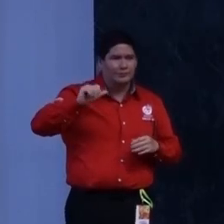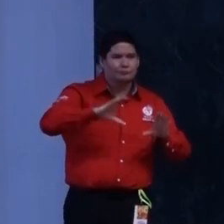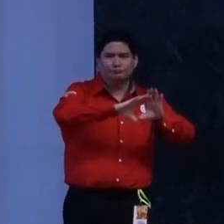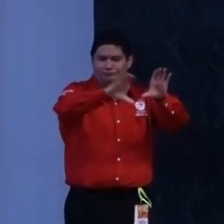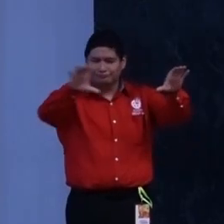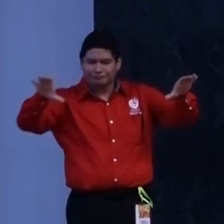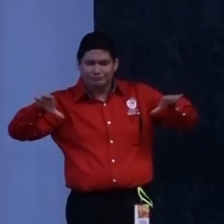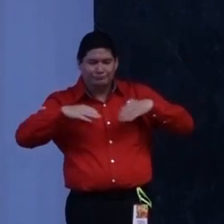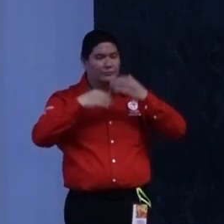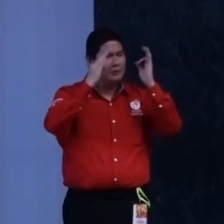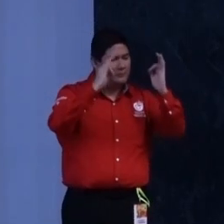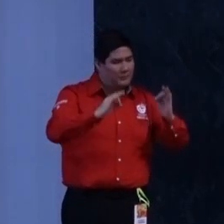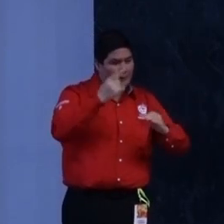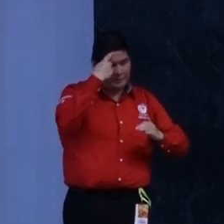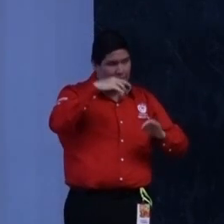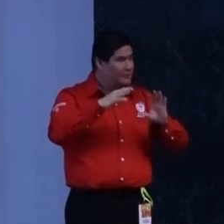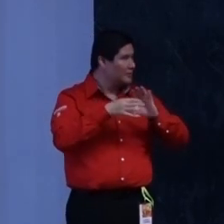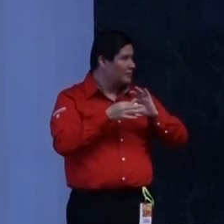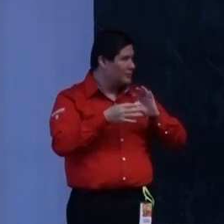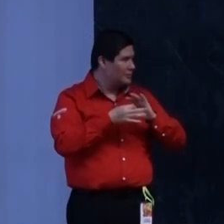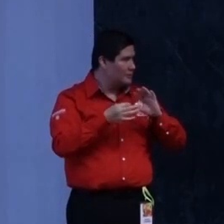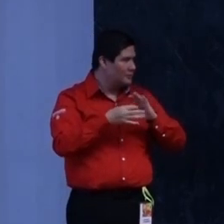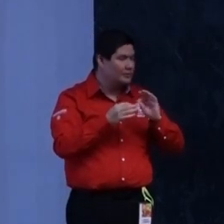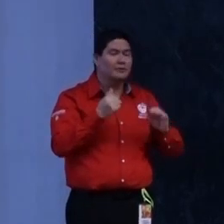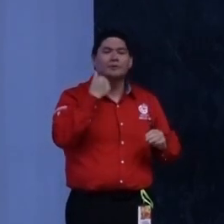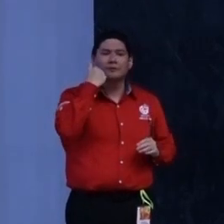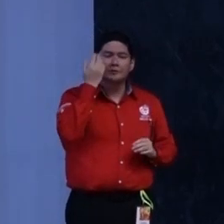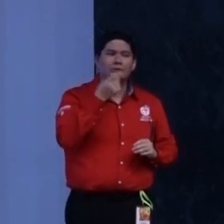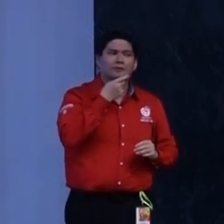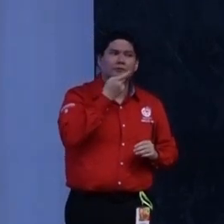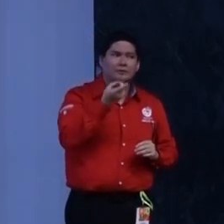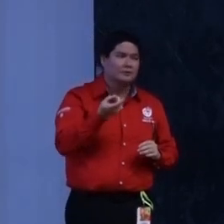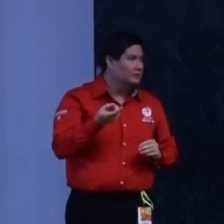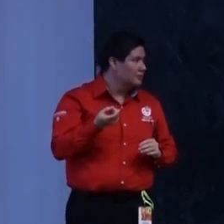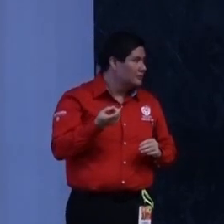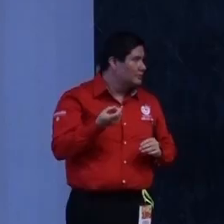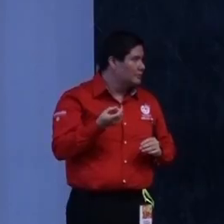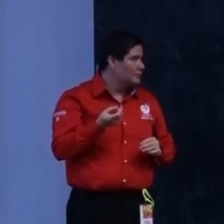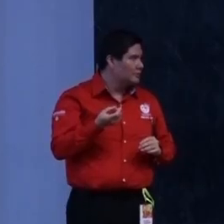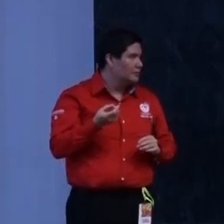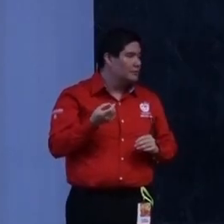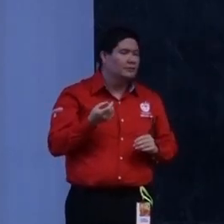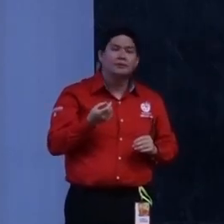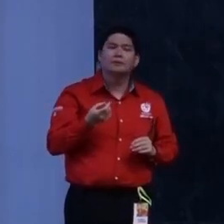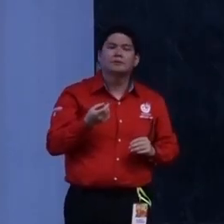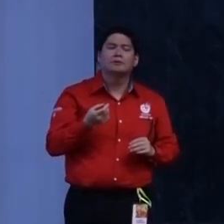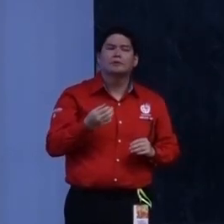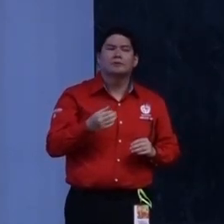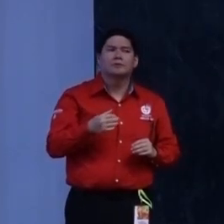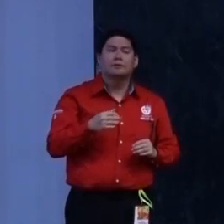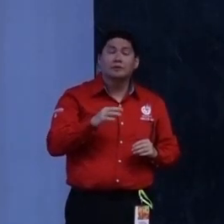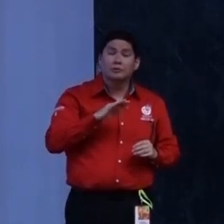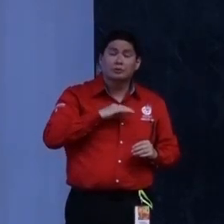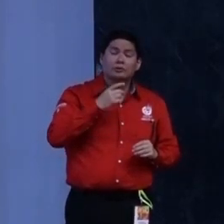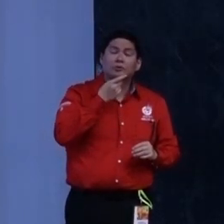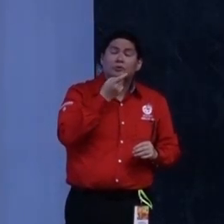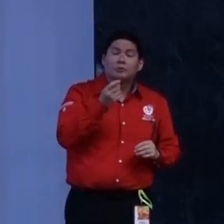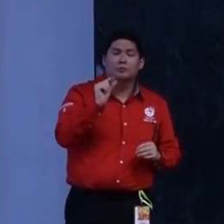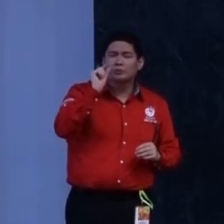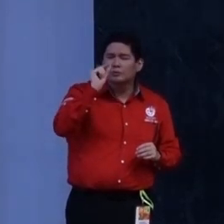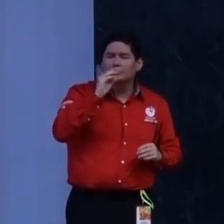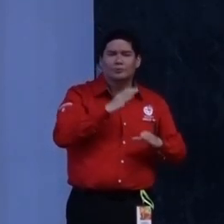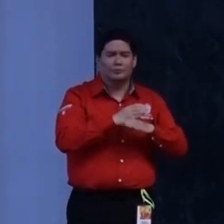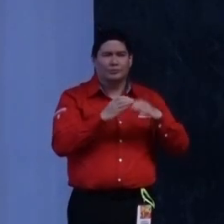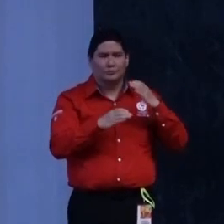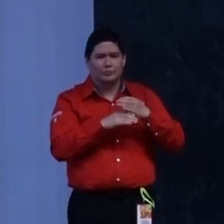perfecta, ¿no? Para tratar de explicar lo que estamos queriendo explicar. Y yo solo le sumaría un detalle. O sea,